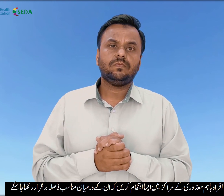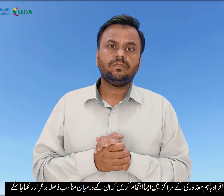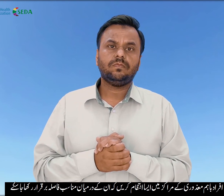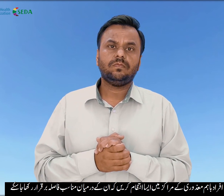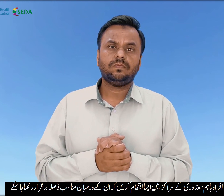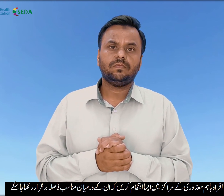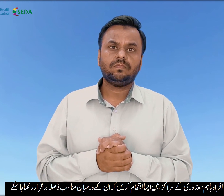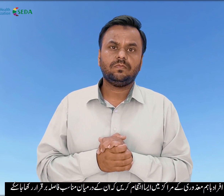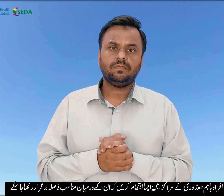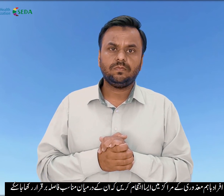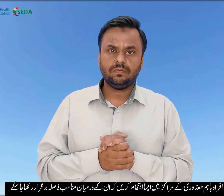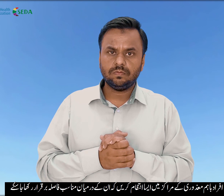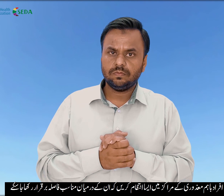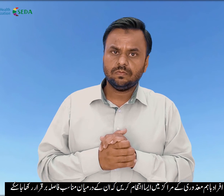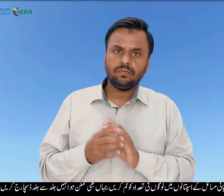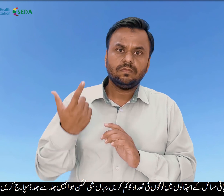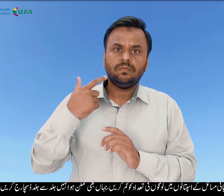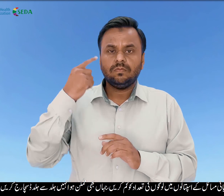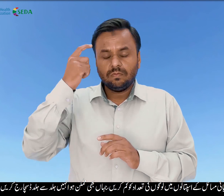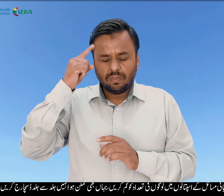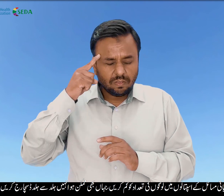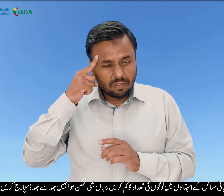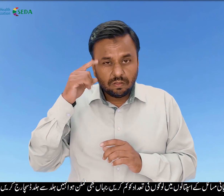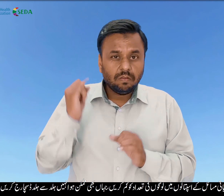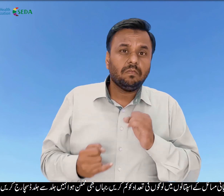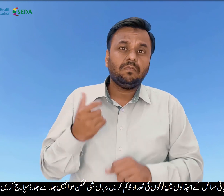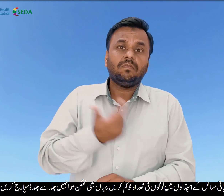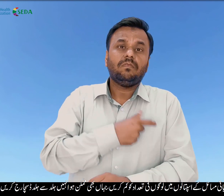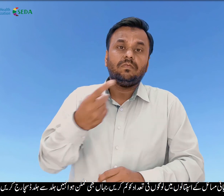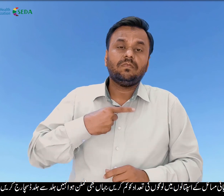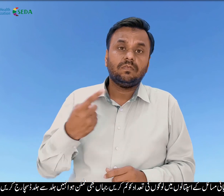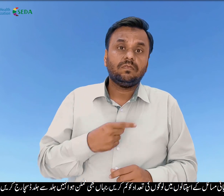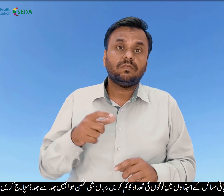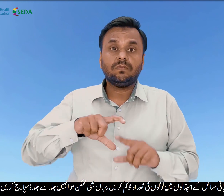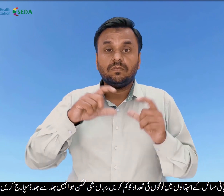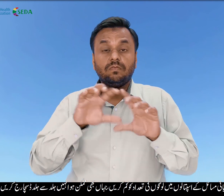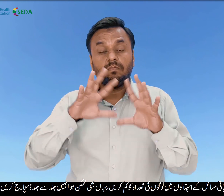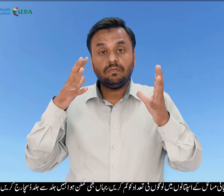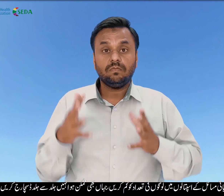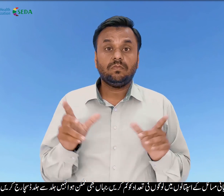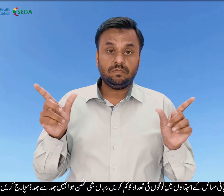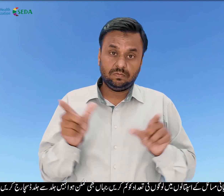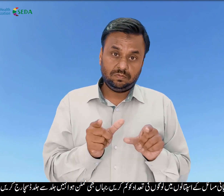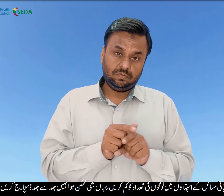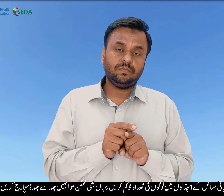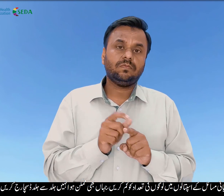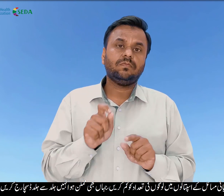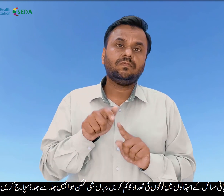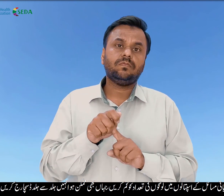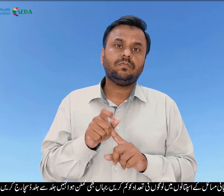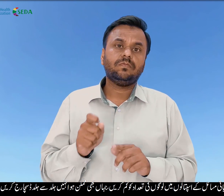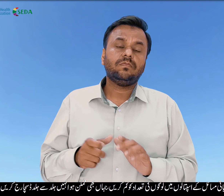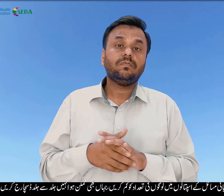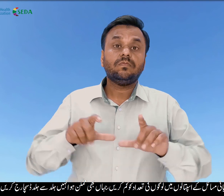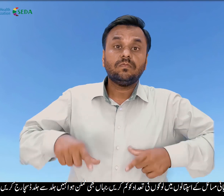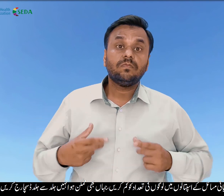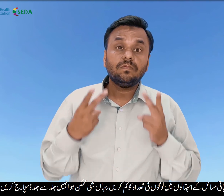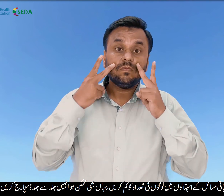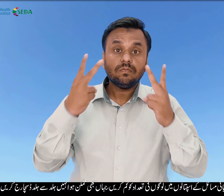جا سکے۔ نفسیاتی مسائل کے ہسپتالوں میں لوگوں کی تعداد کو کم کریں۔ جہاں بھی